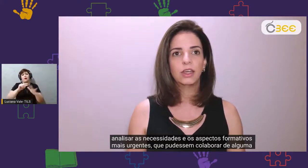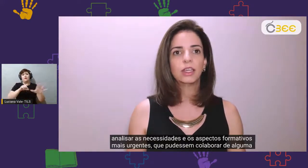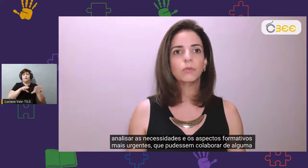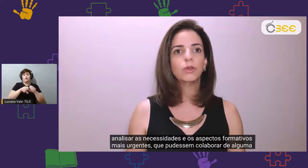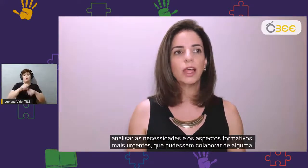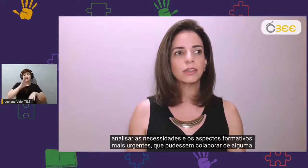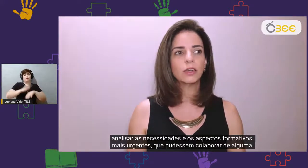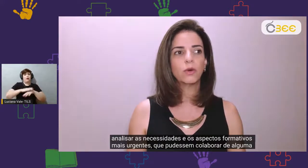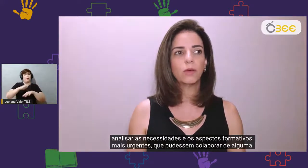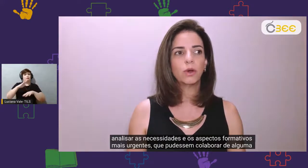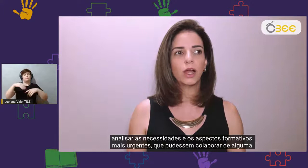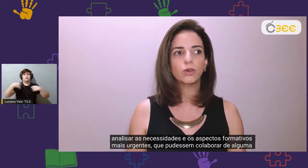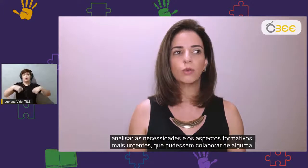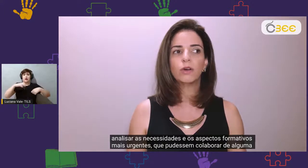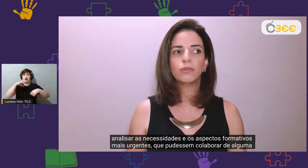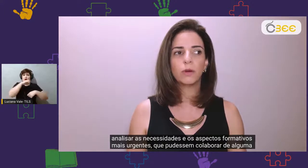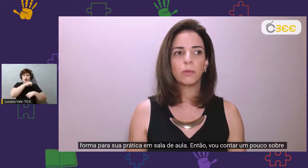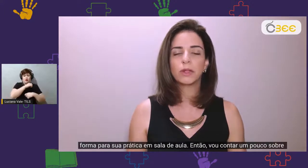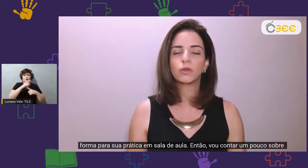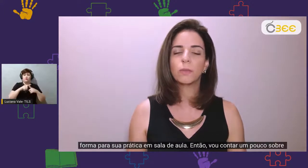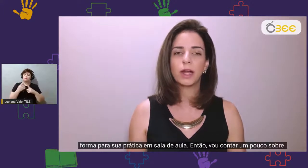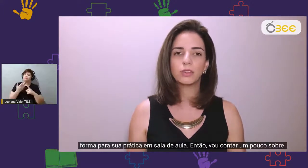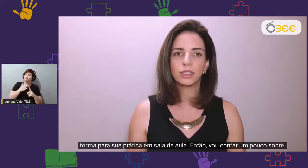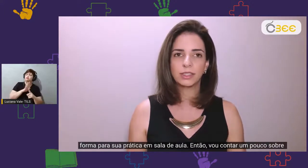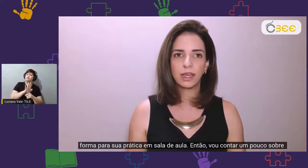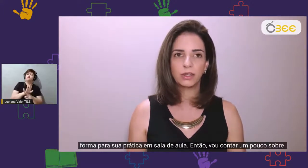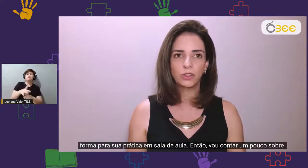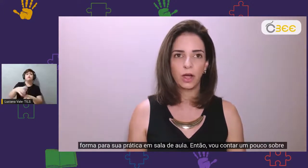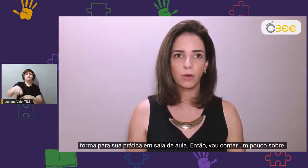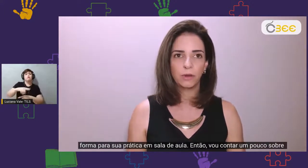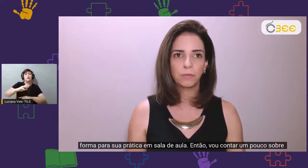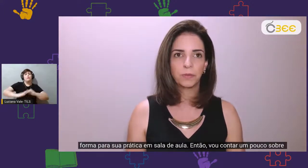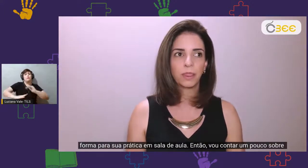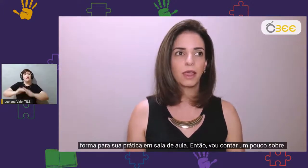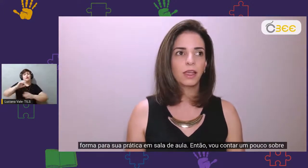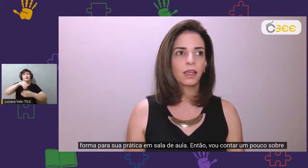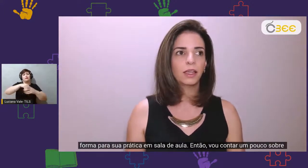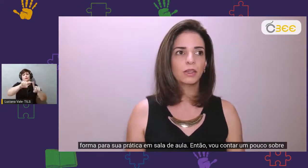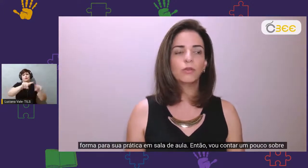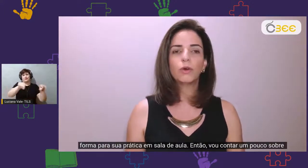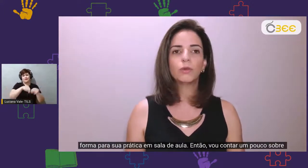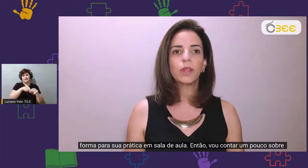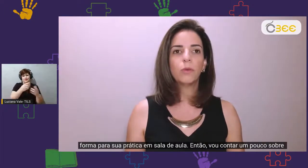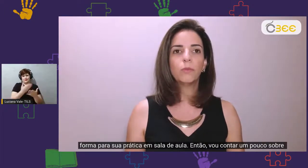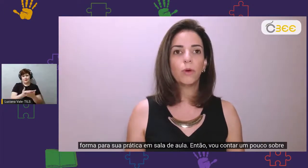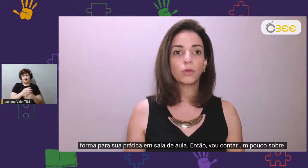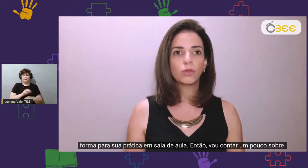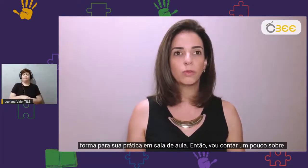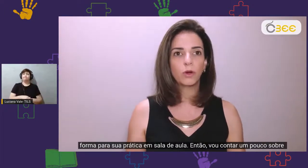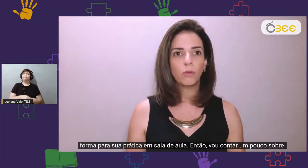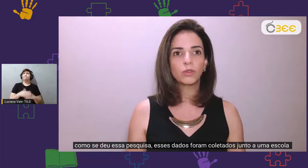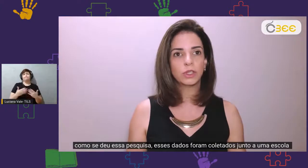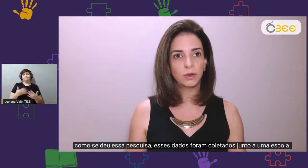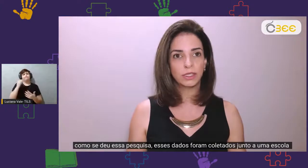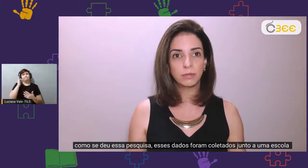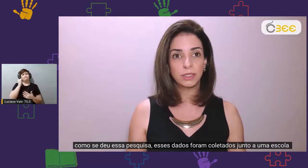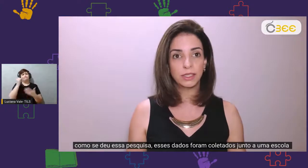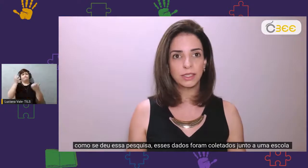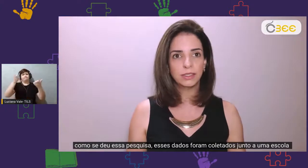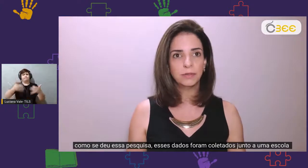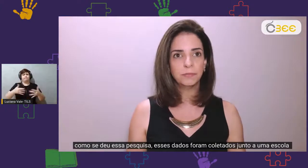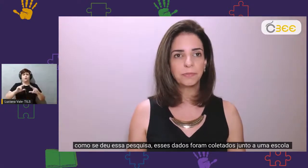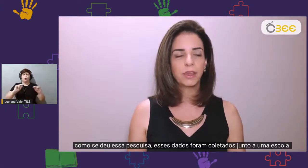urgentes que pudessem colaborar de alguma forma para a sua prática em sala de aula. Então, vou contar um pouco sobre como se deu